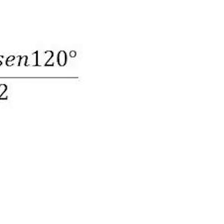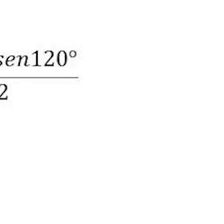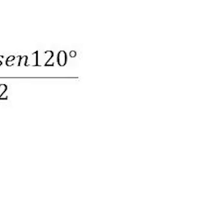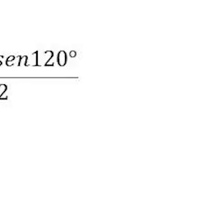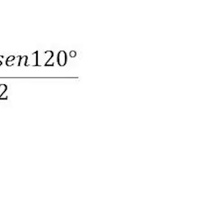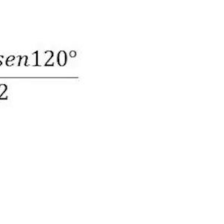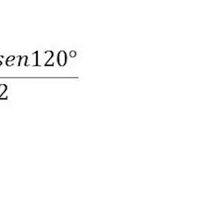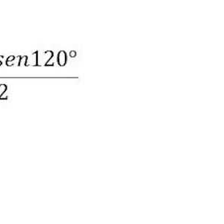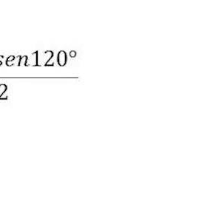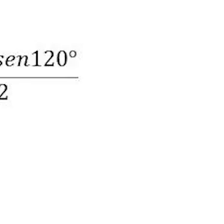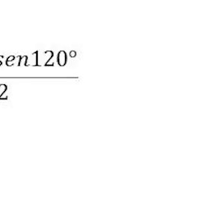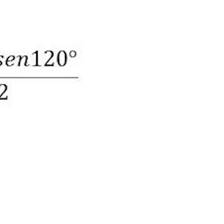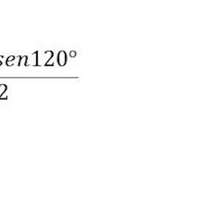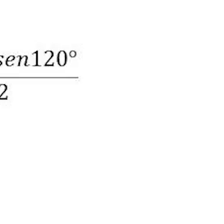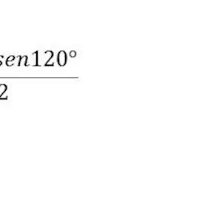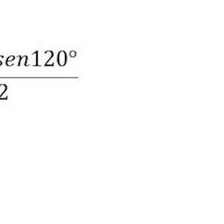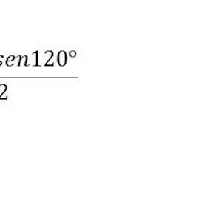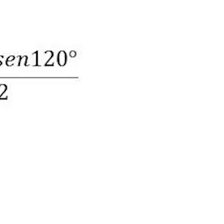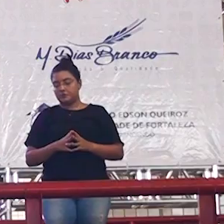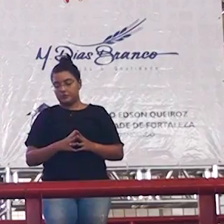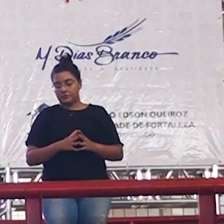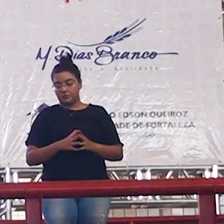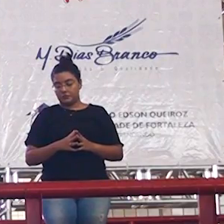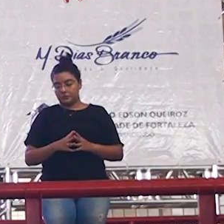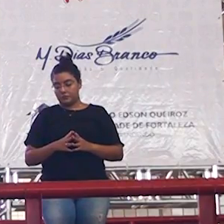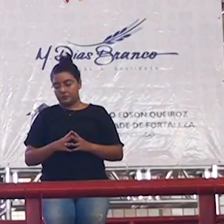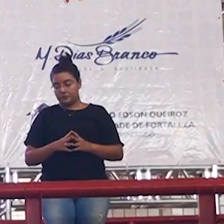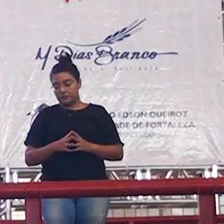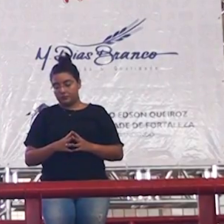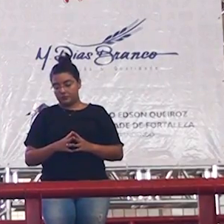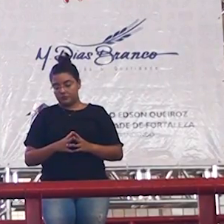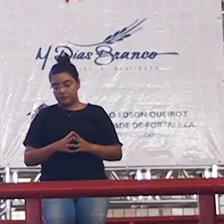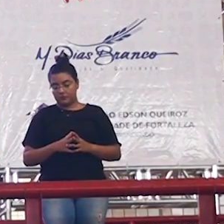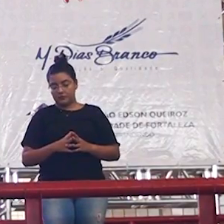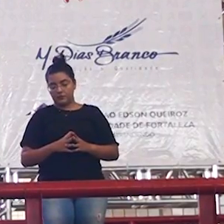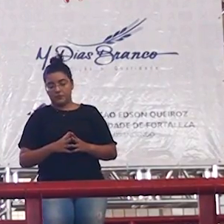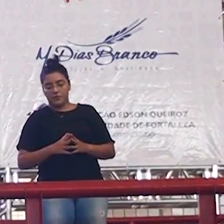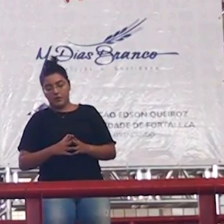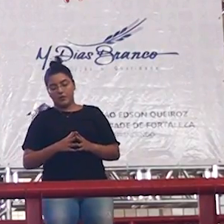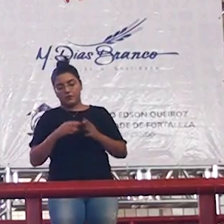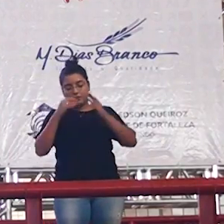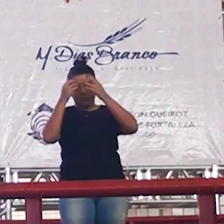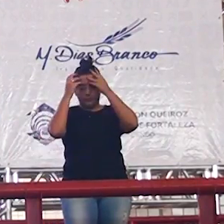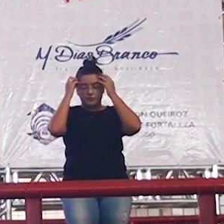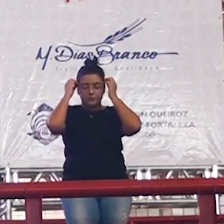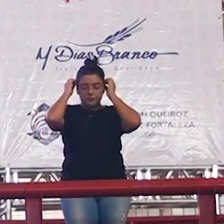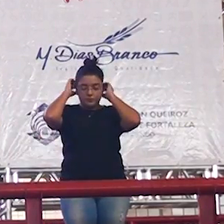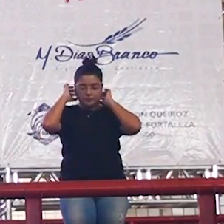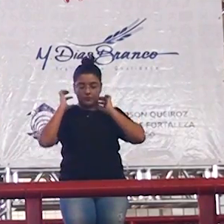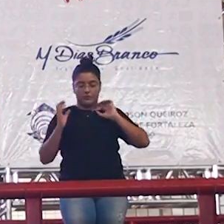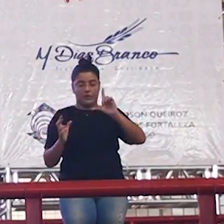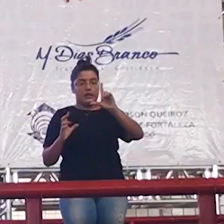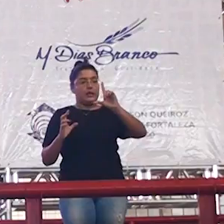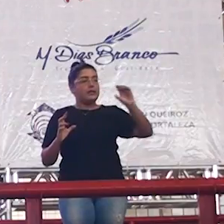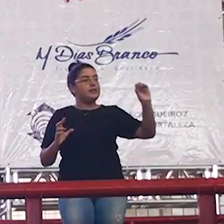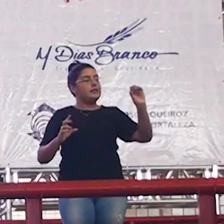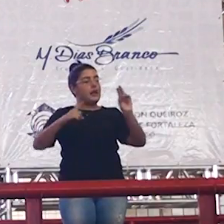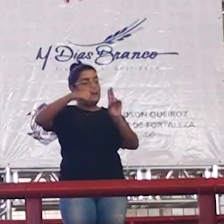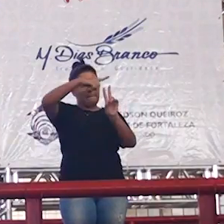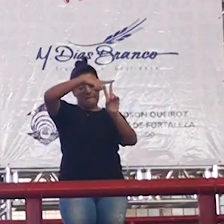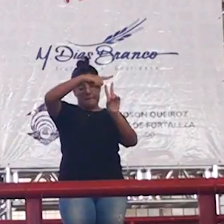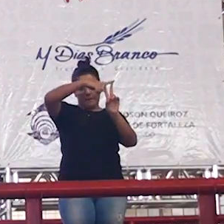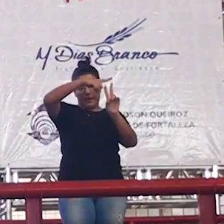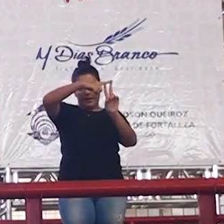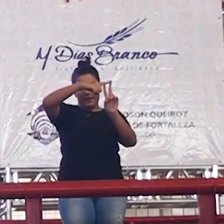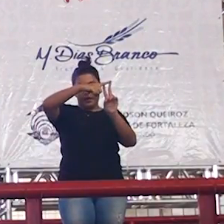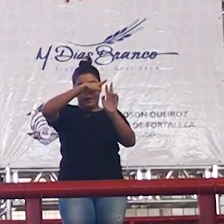sobre 2. Então, isso aqui vai ficar 100 pi sobre 3 menos 100 raiz de 3 sobre